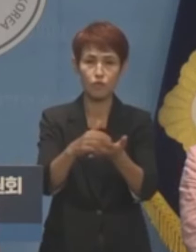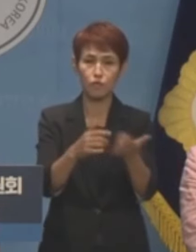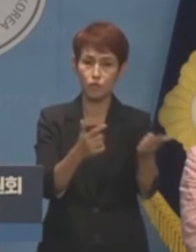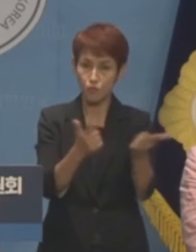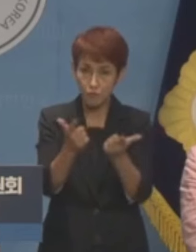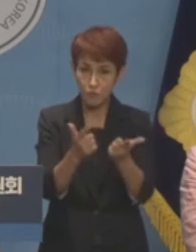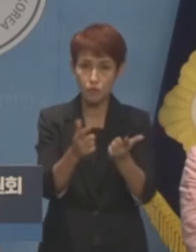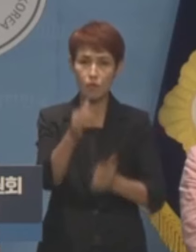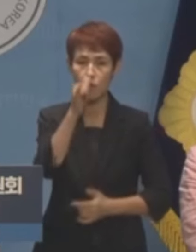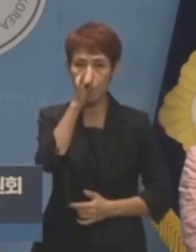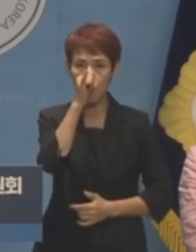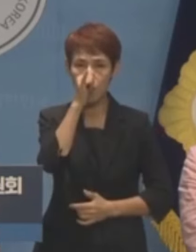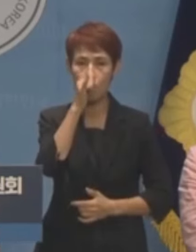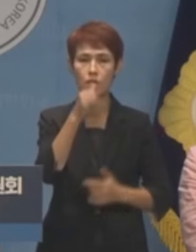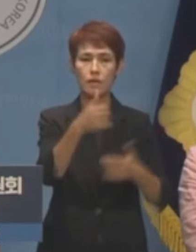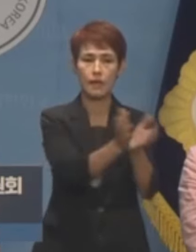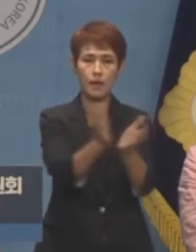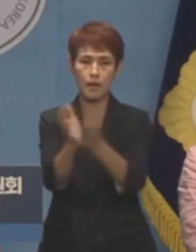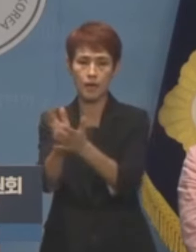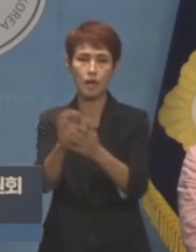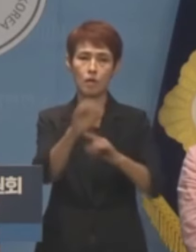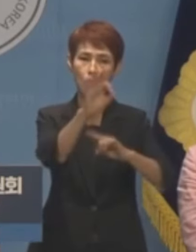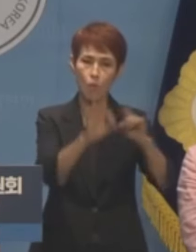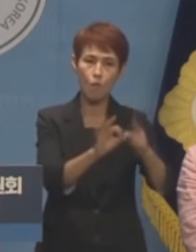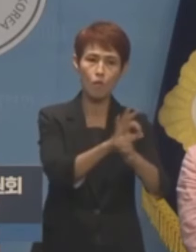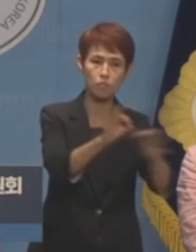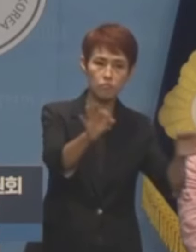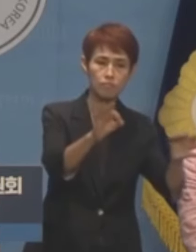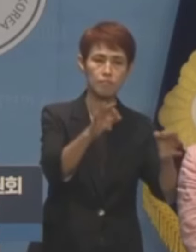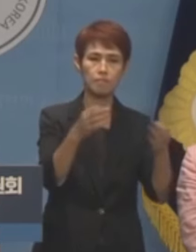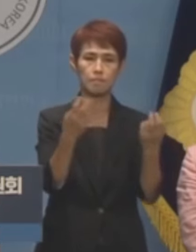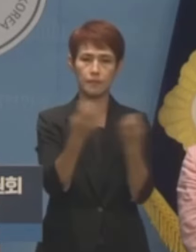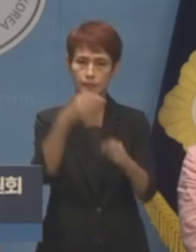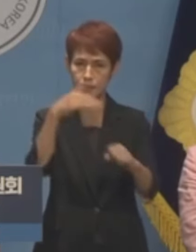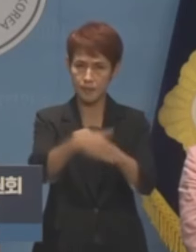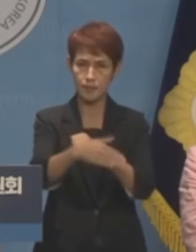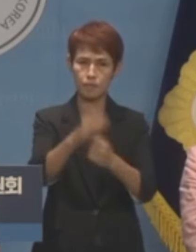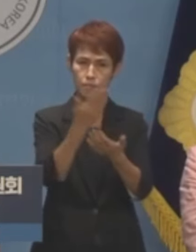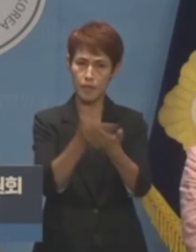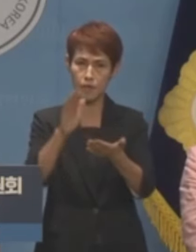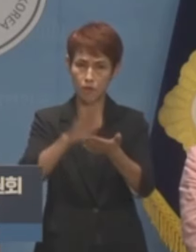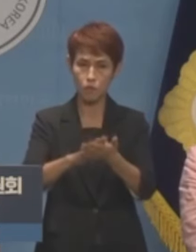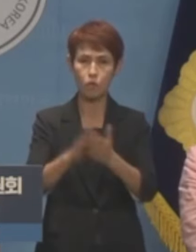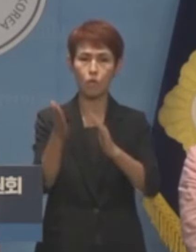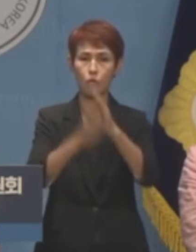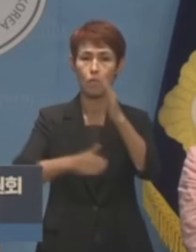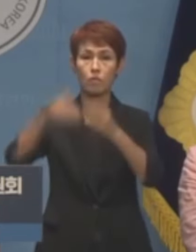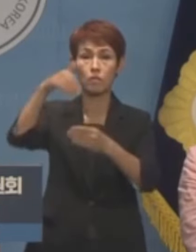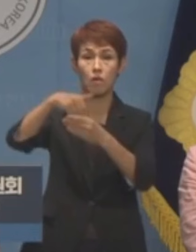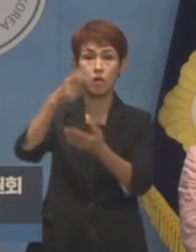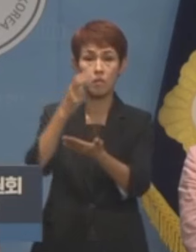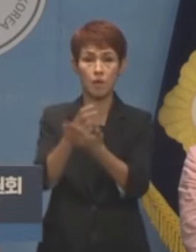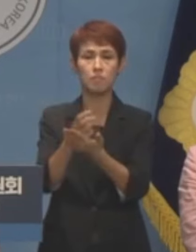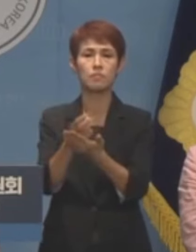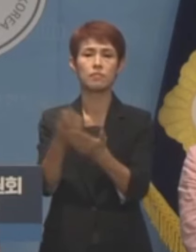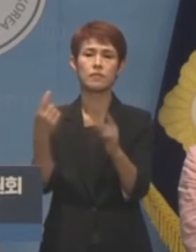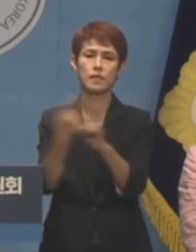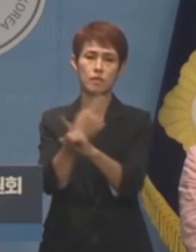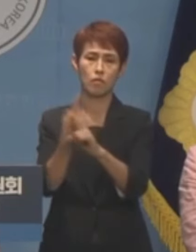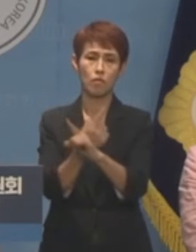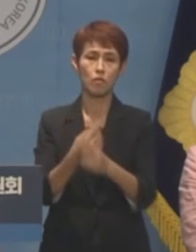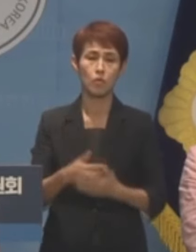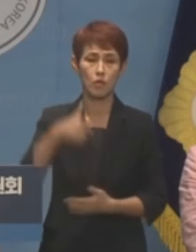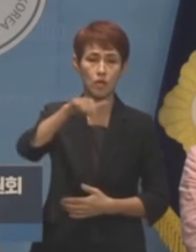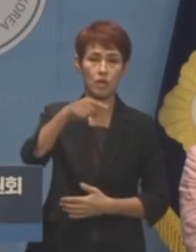배분방식 개혁 비례 정당의 선거 운동을 제약하는 공직 선거법 개정 결선 투표제 도입